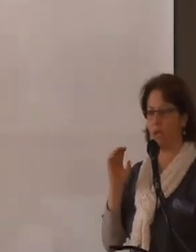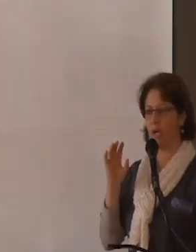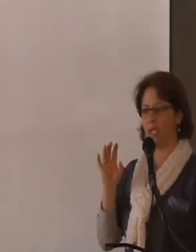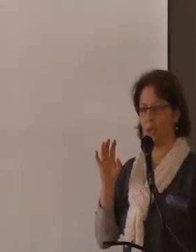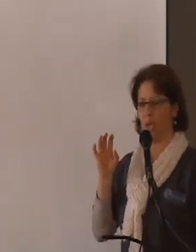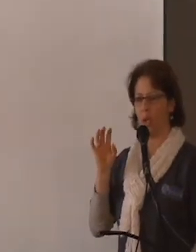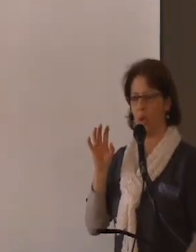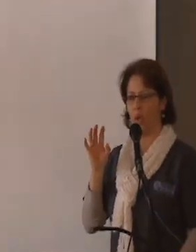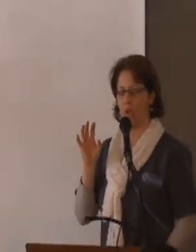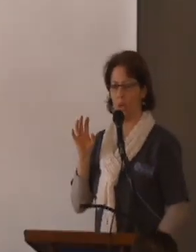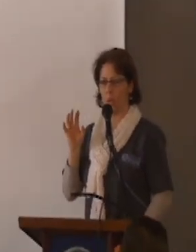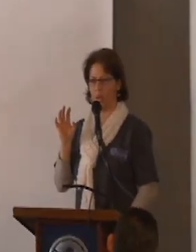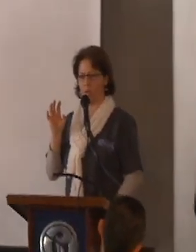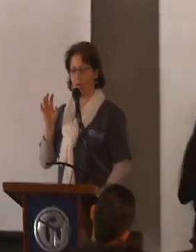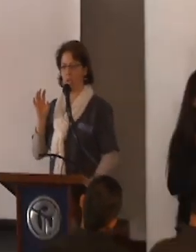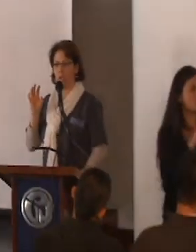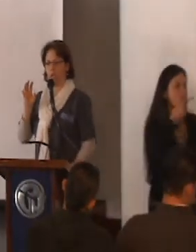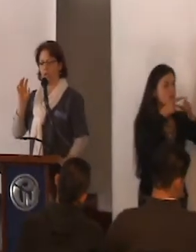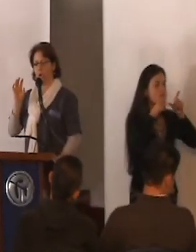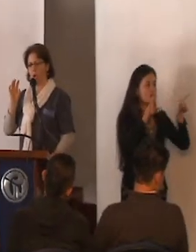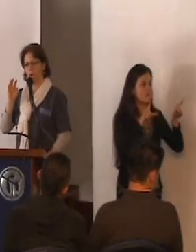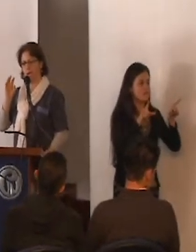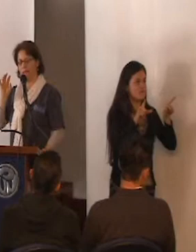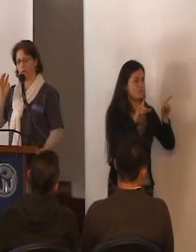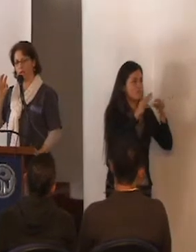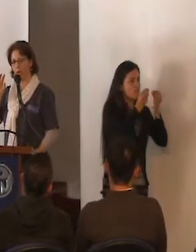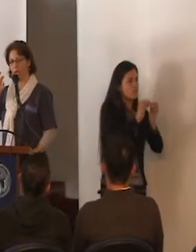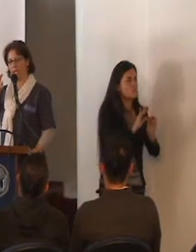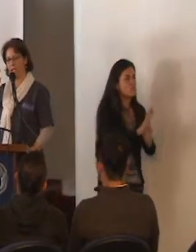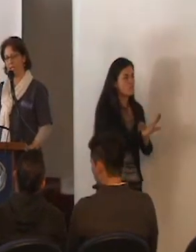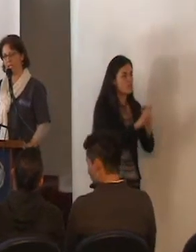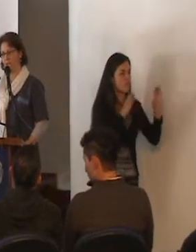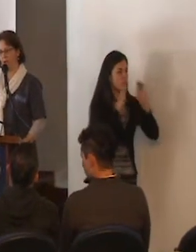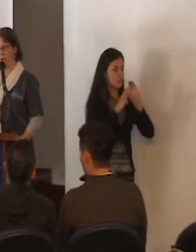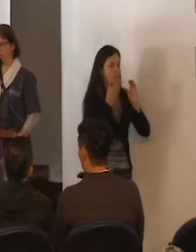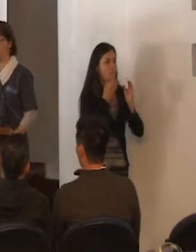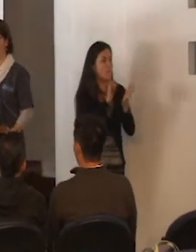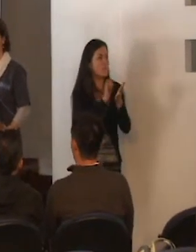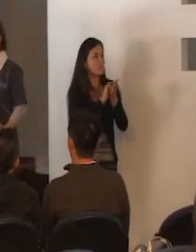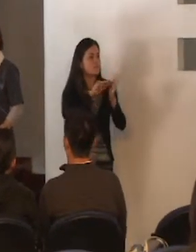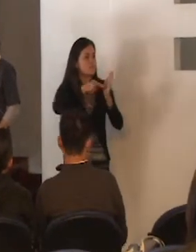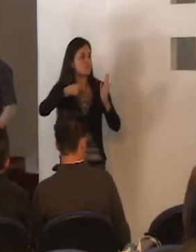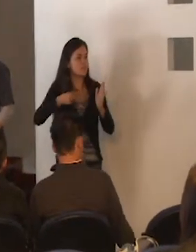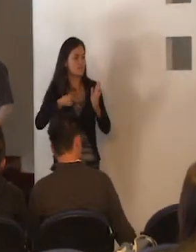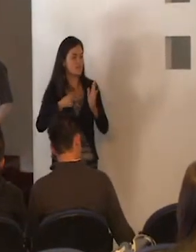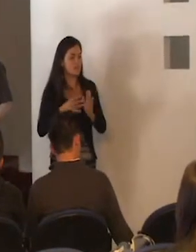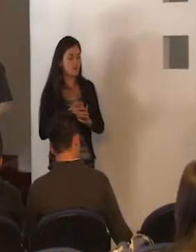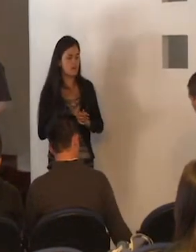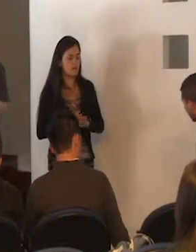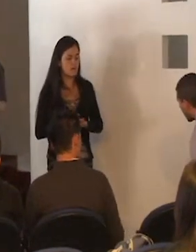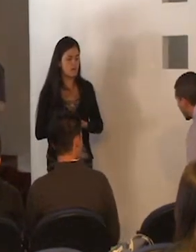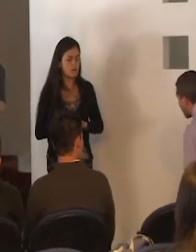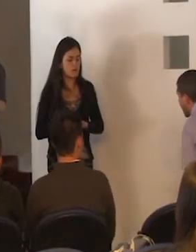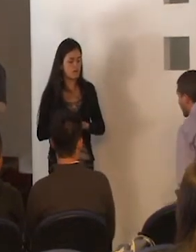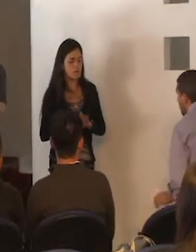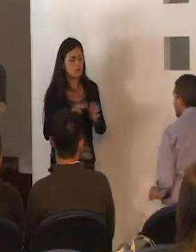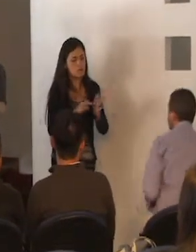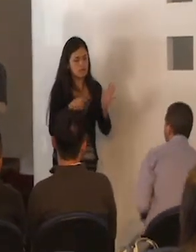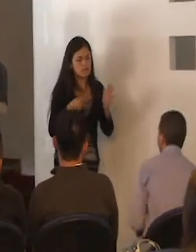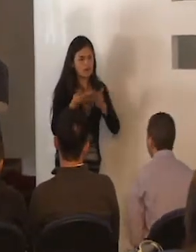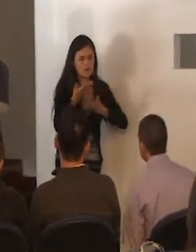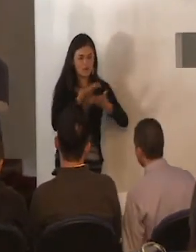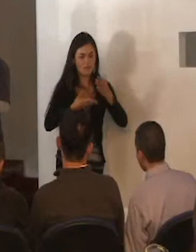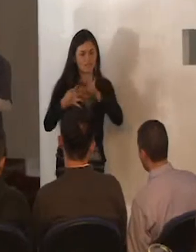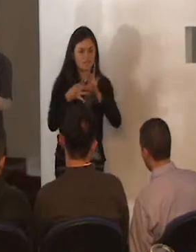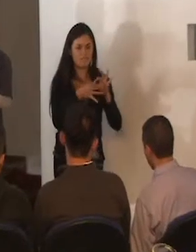Síndrome Down es con relación al código lingüístico. Todo lo relacionado con el significado de alguna u otra forma tiene unas